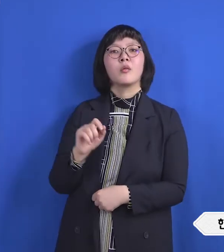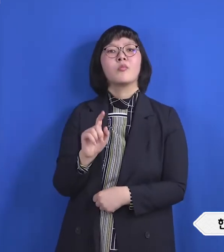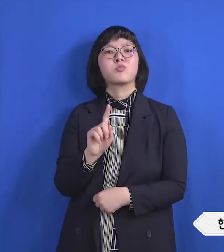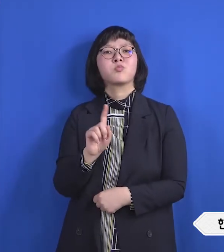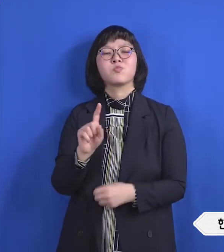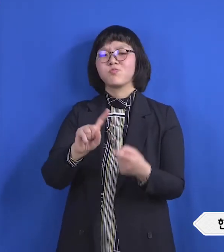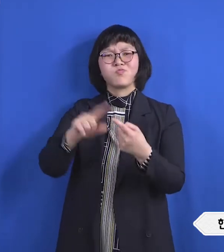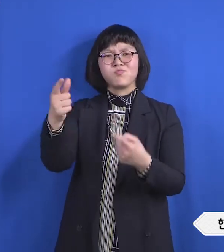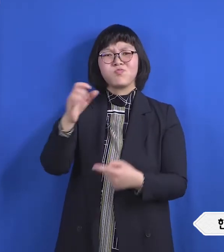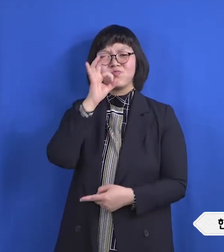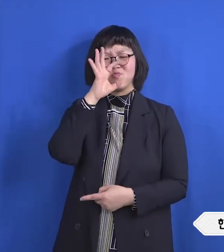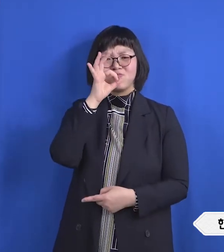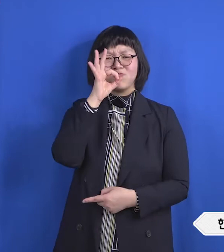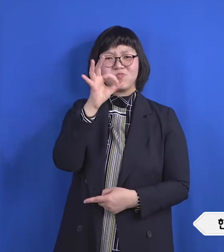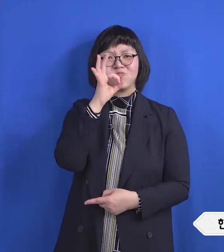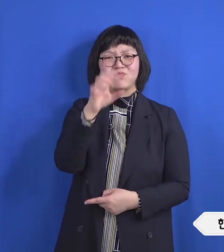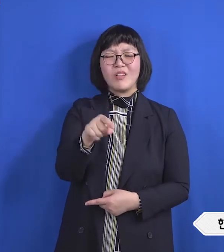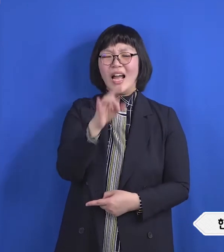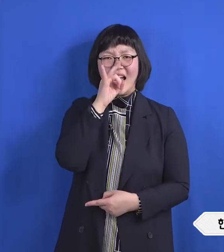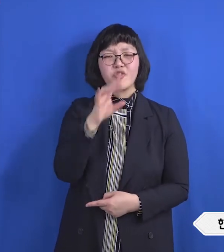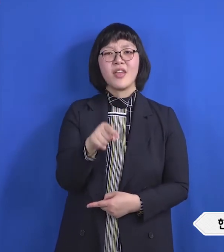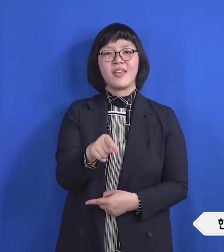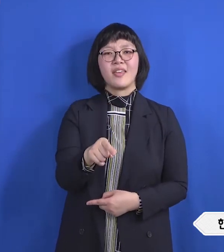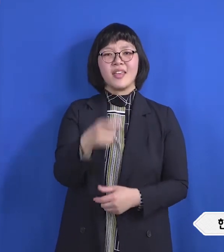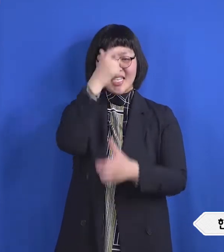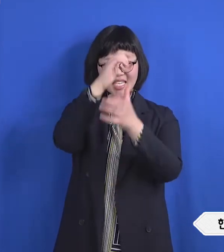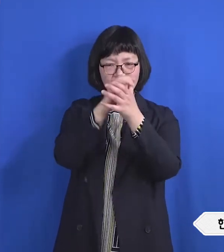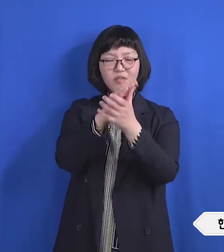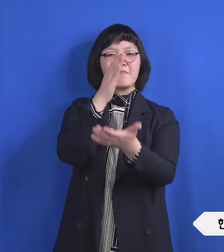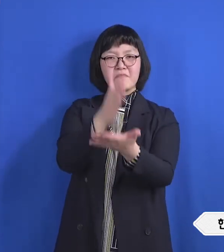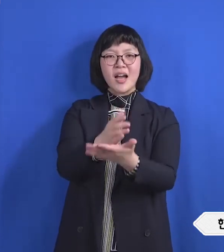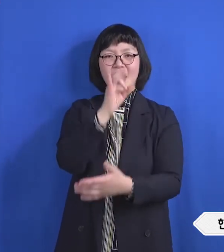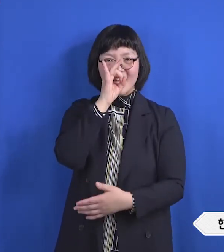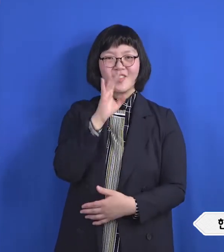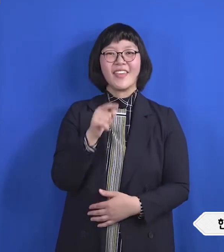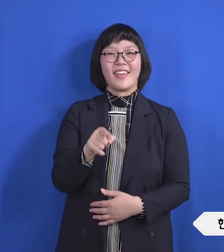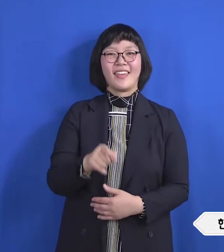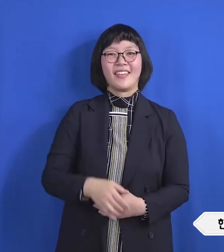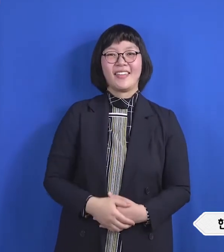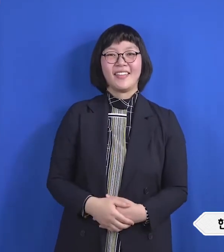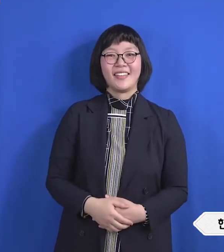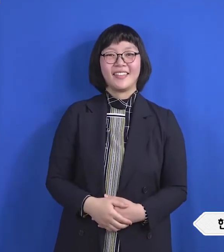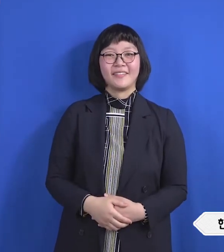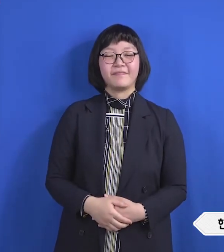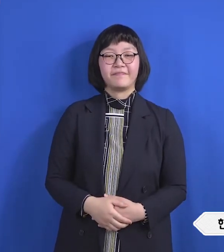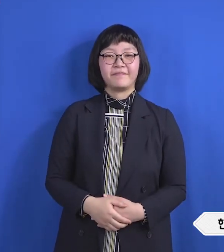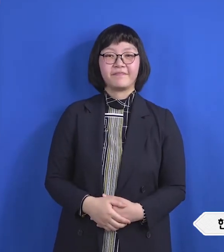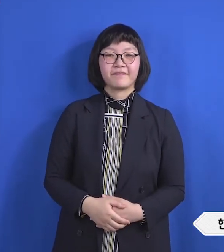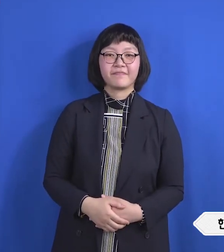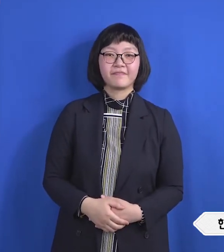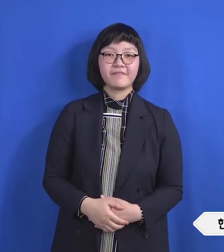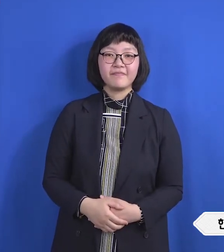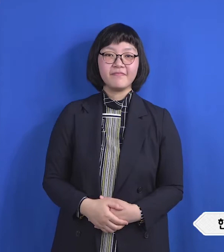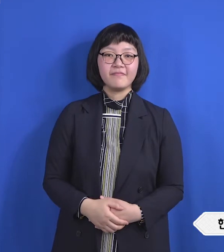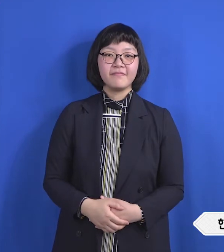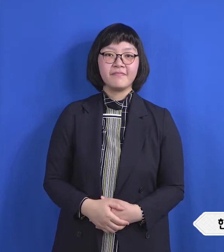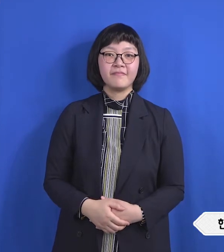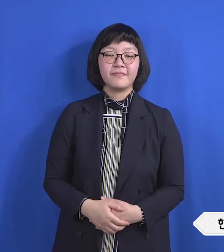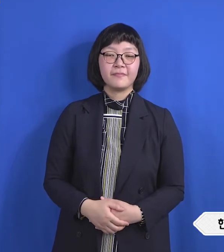아닙니까? 그건 될 수도 없고 그렇게 기도하는 사람도 없고 그건 아닌 것이죠. 괜히 질문을 하려니까 하는 것이죠.